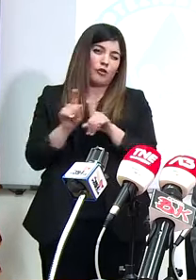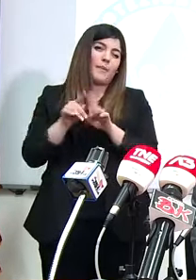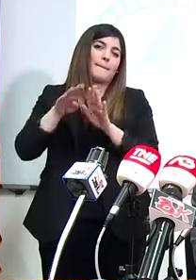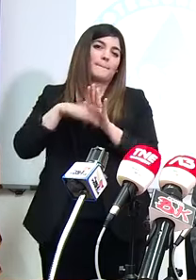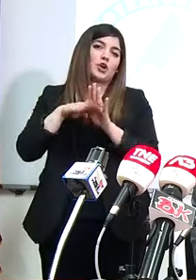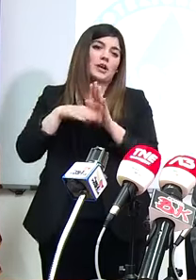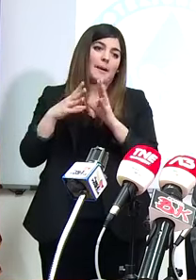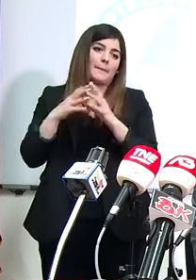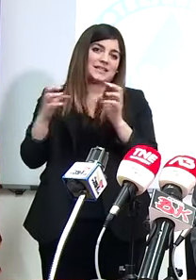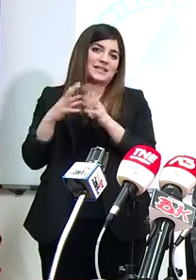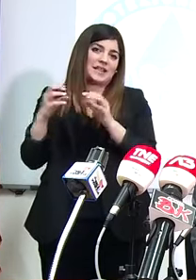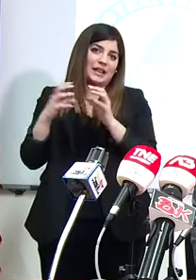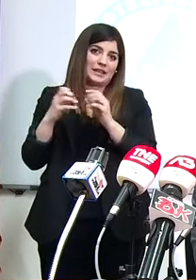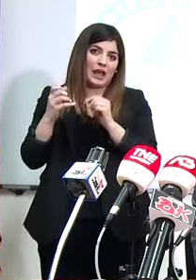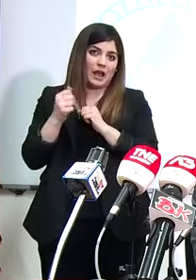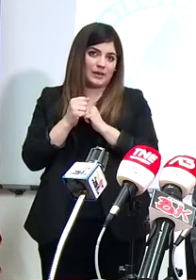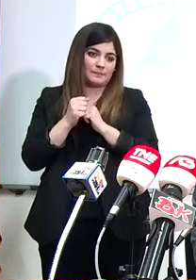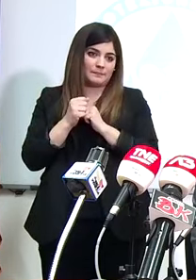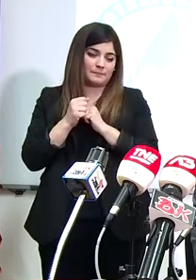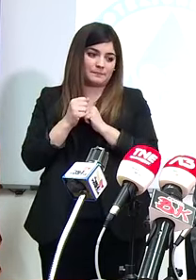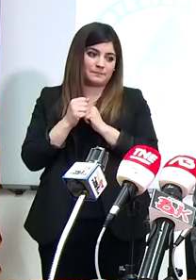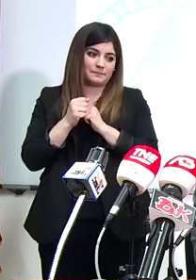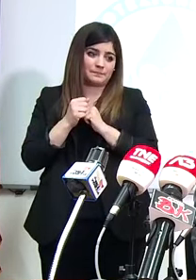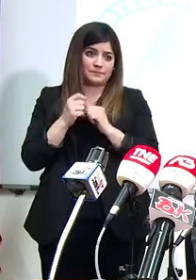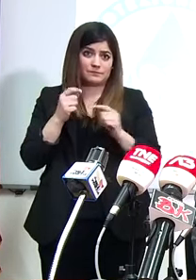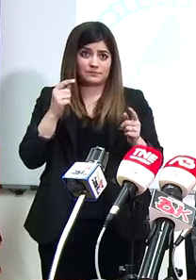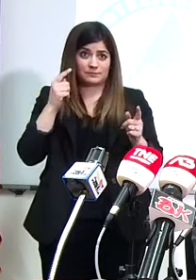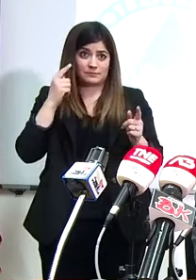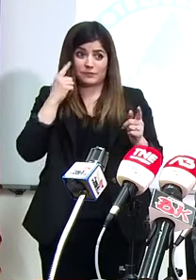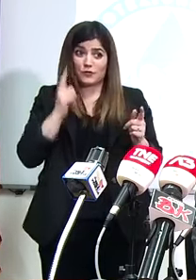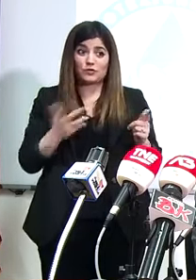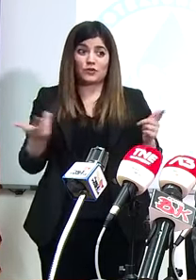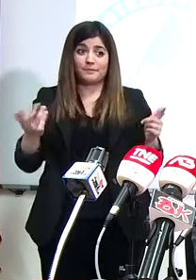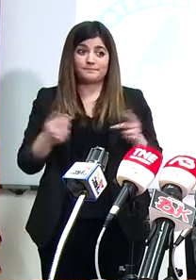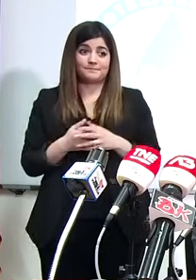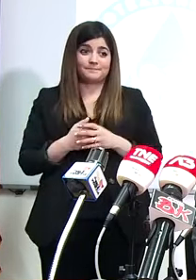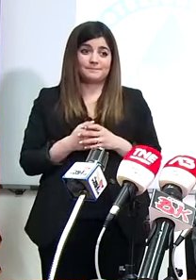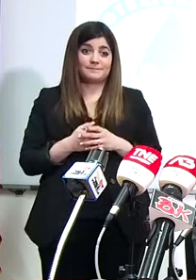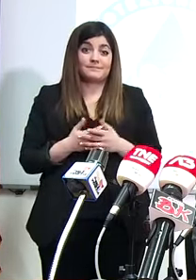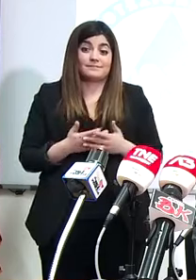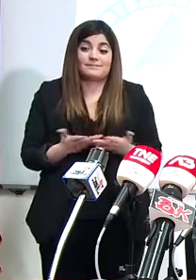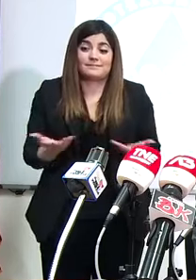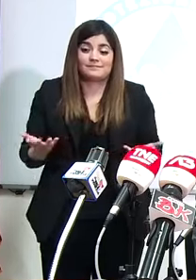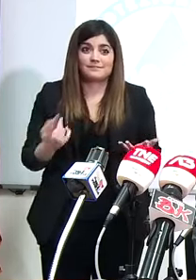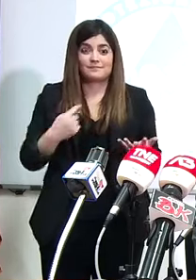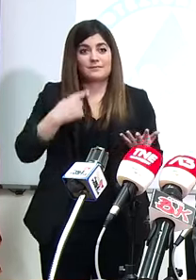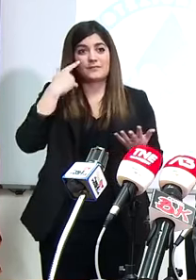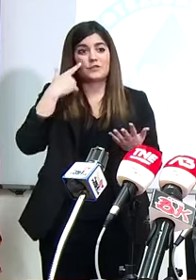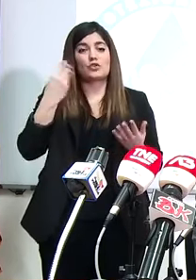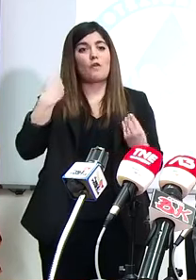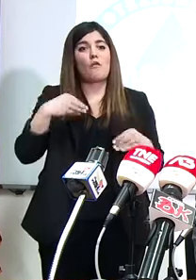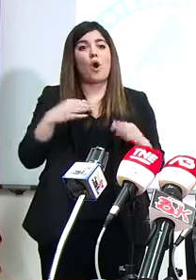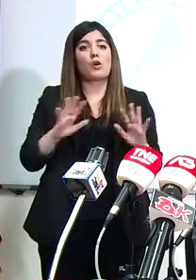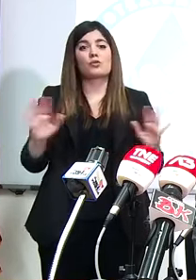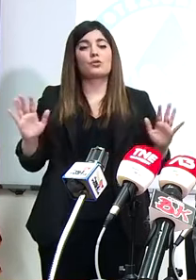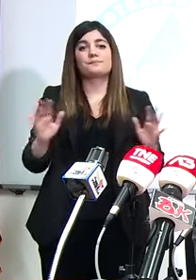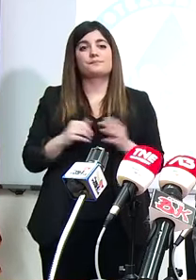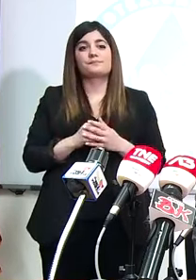pianificazione insomma non ve lo so dire perché non non so neanche se siano arrivati a